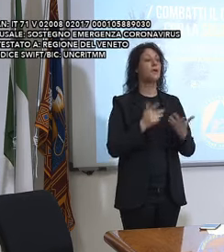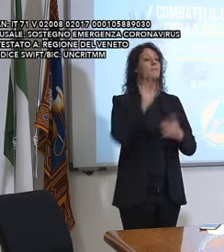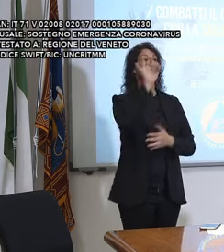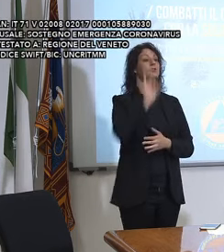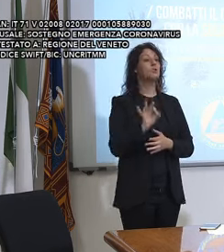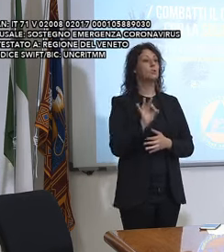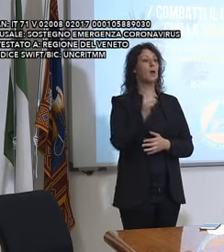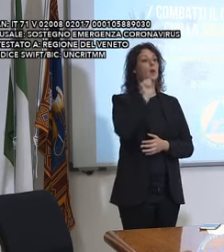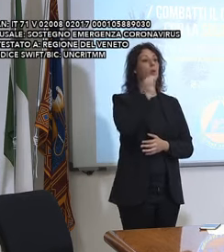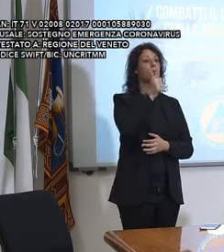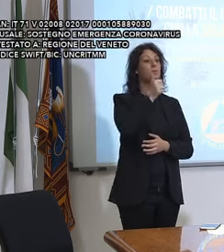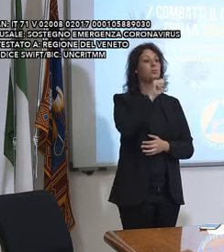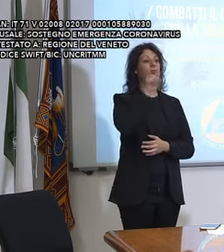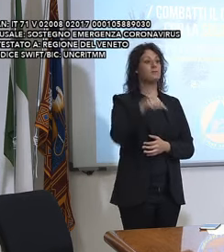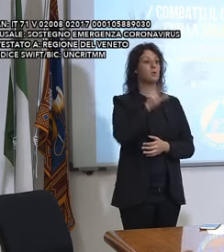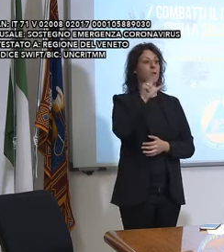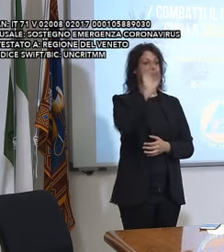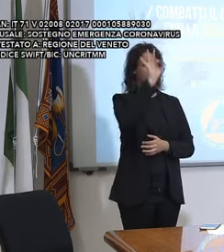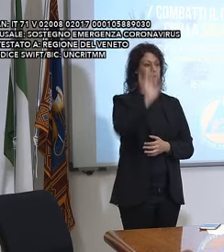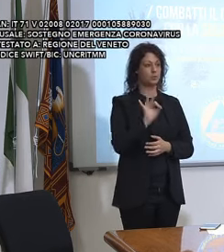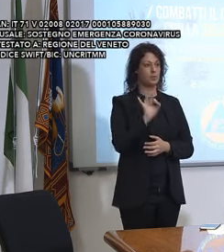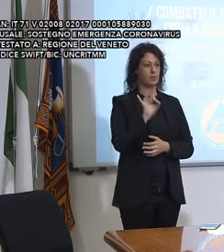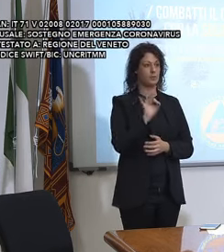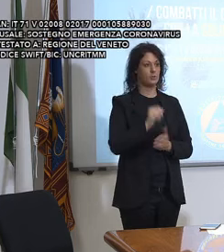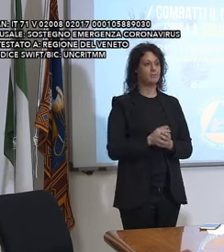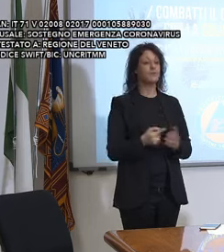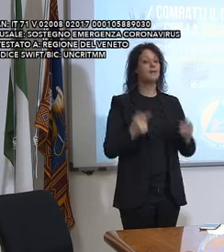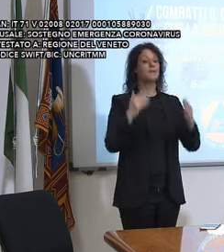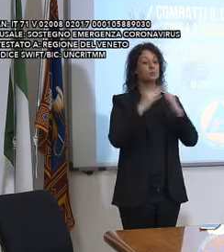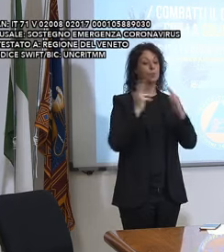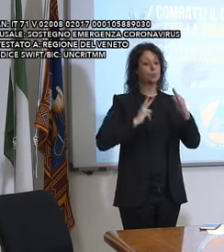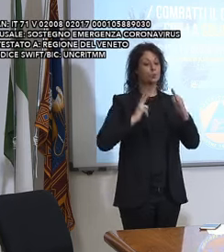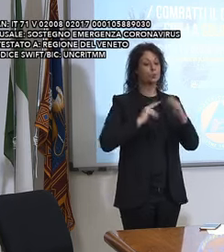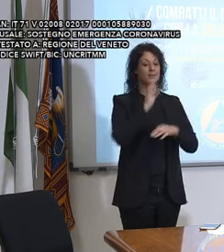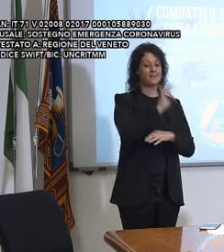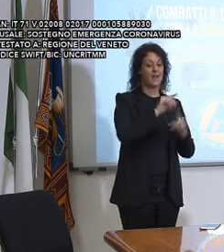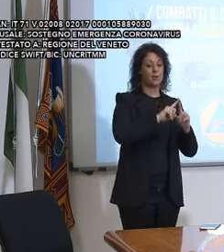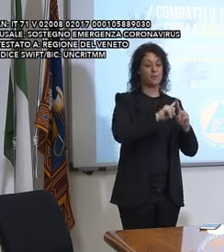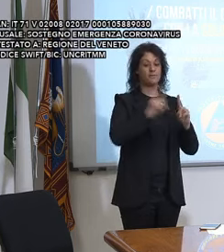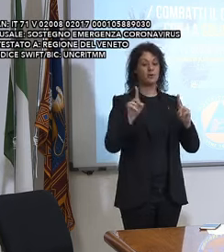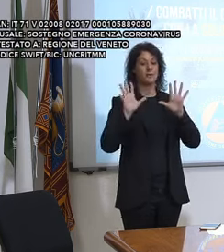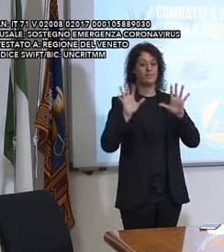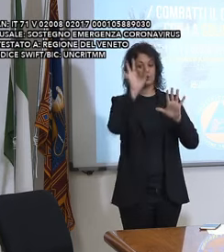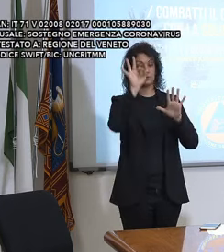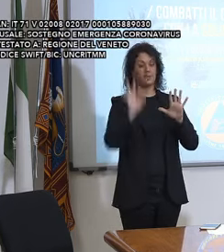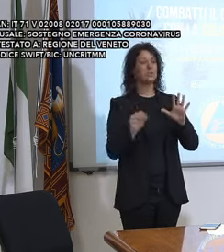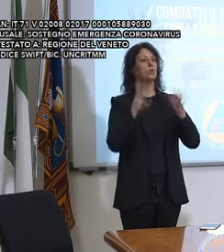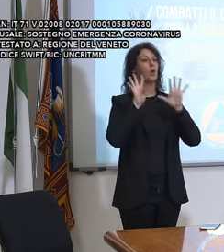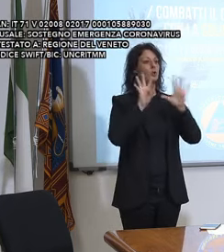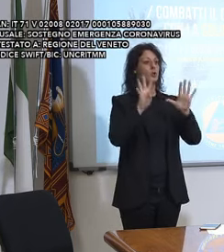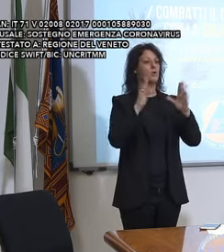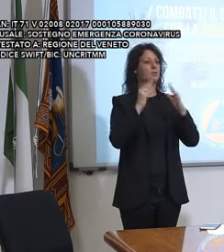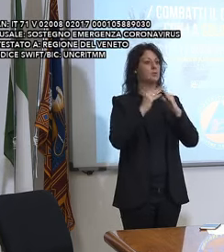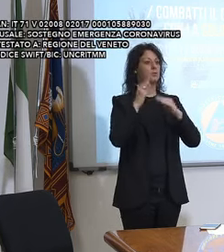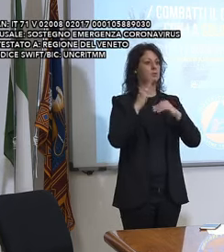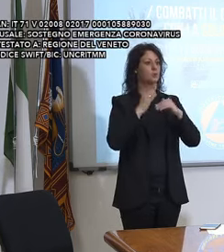percentuale dell'11,3%. Dal 0 al 10% sono 9 strutture, una percentuale